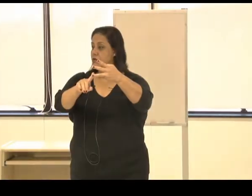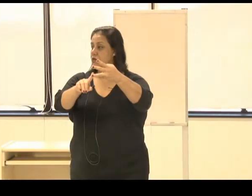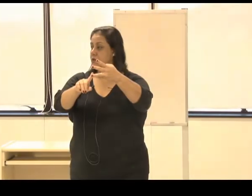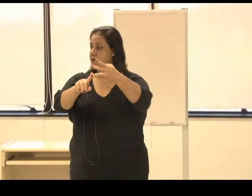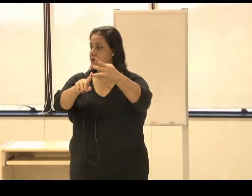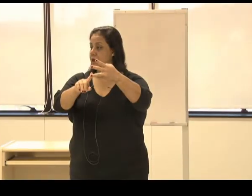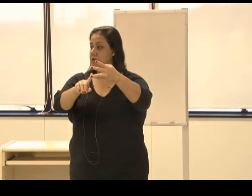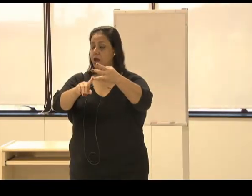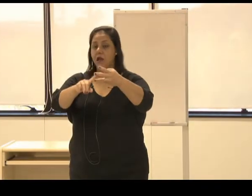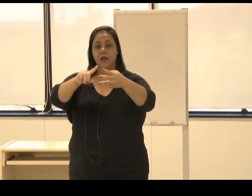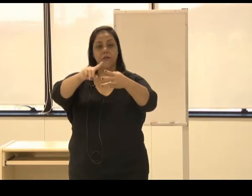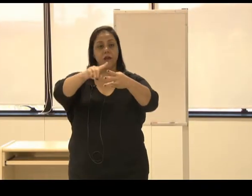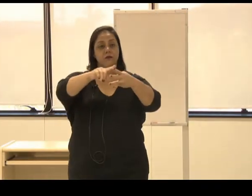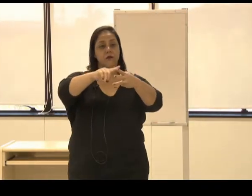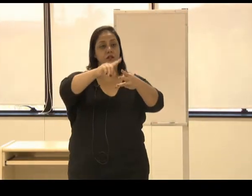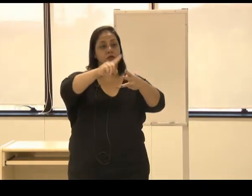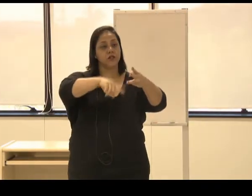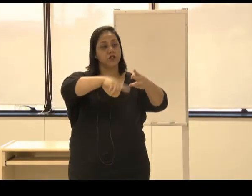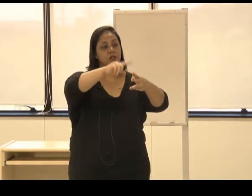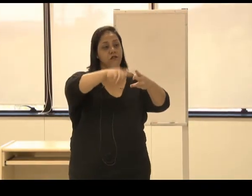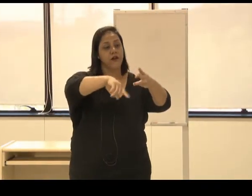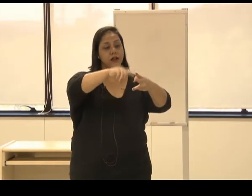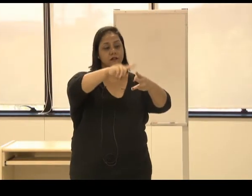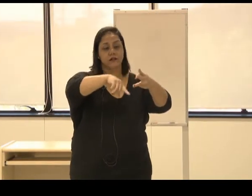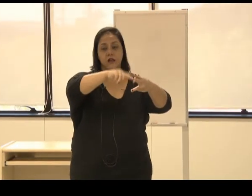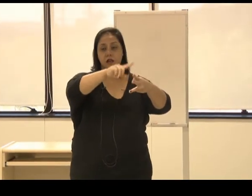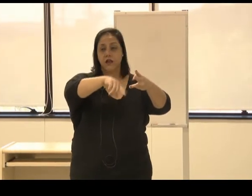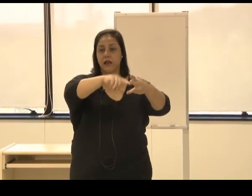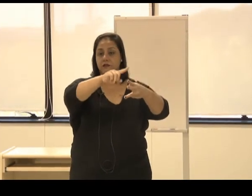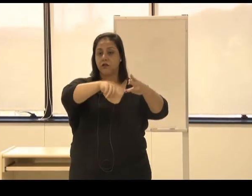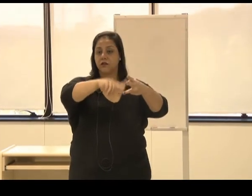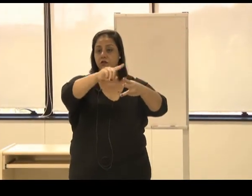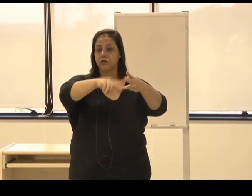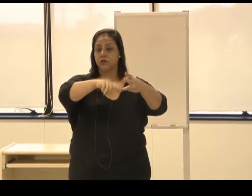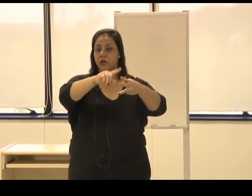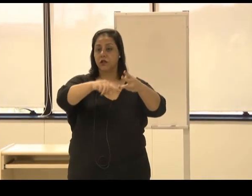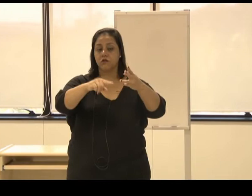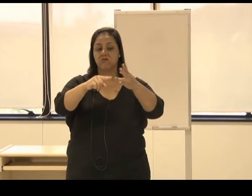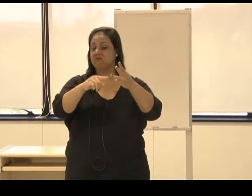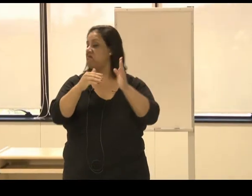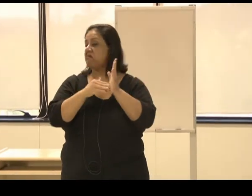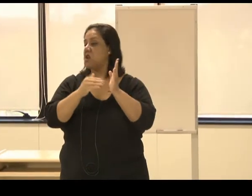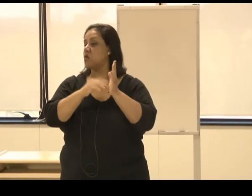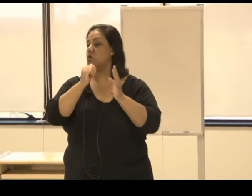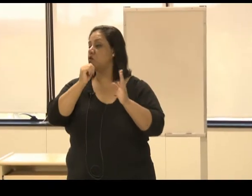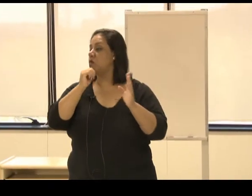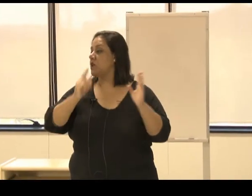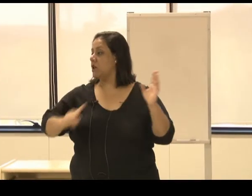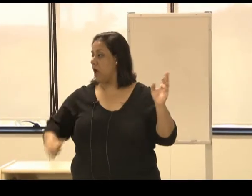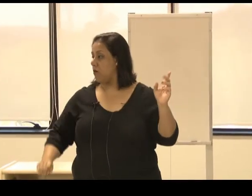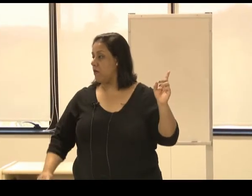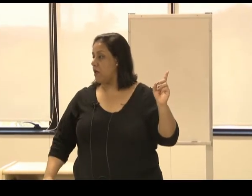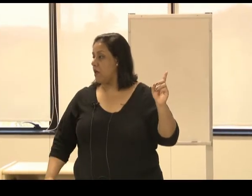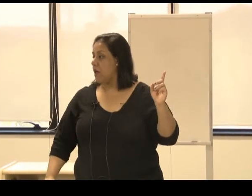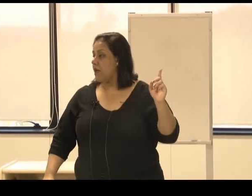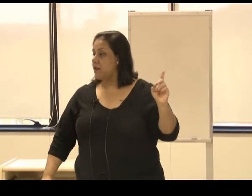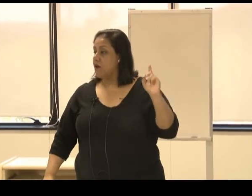do terceiro e principalmente quando a gente já faz quem são os que estão estudando e o último ainda não. Então,